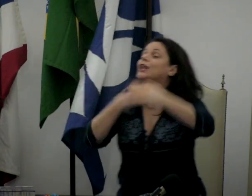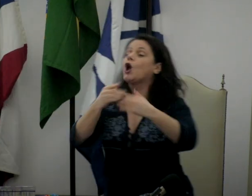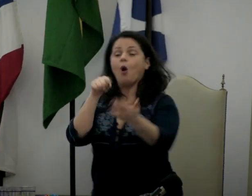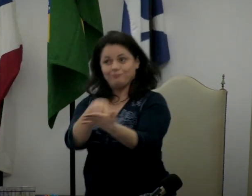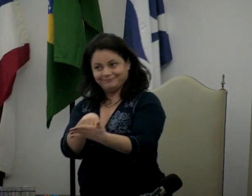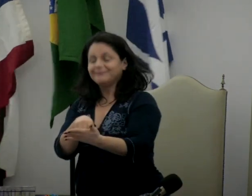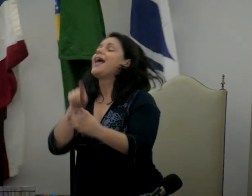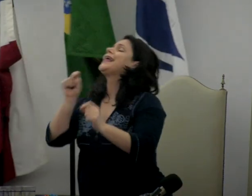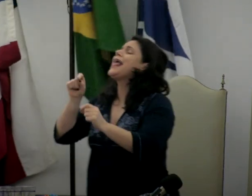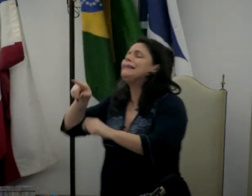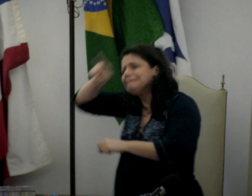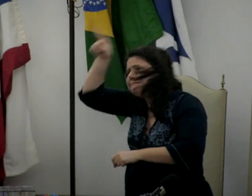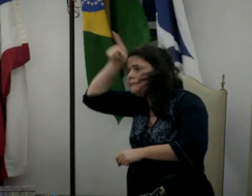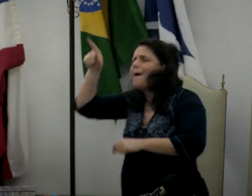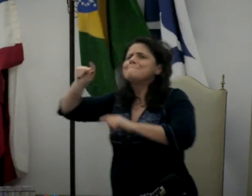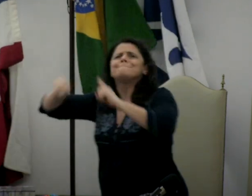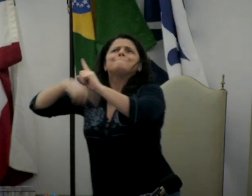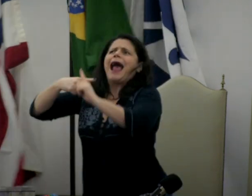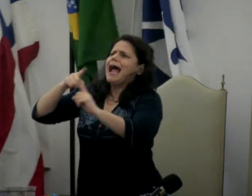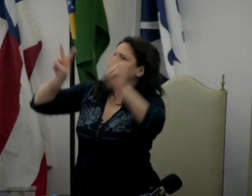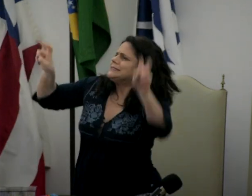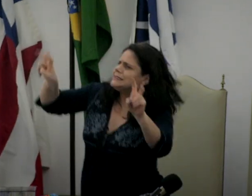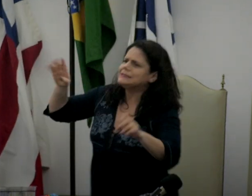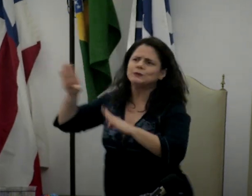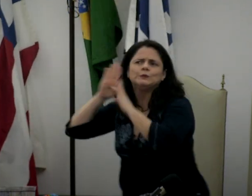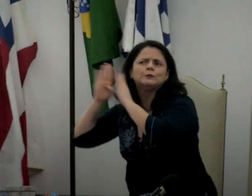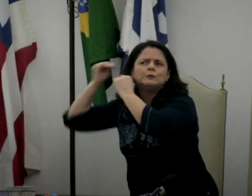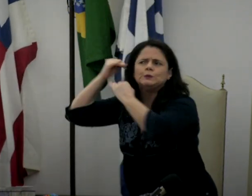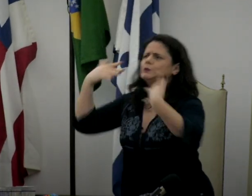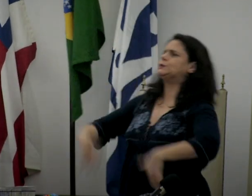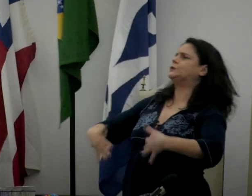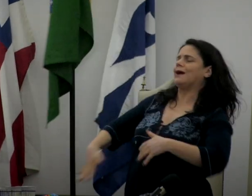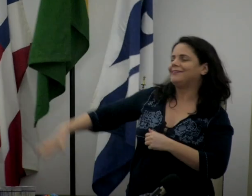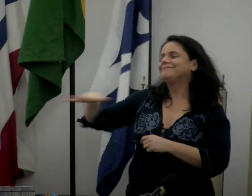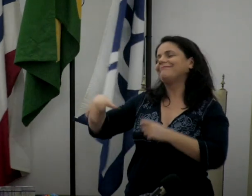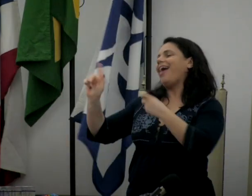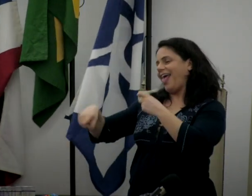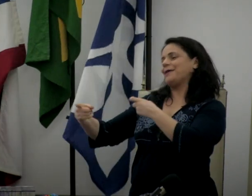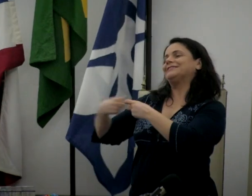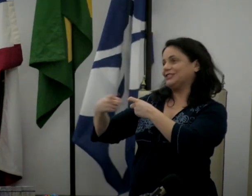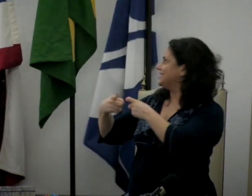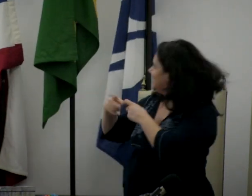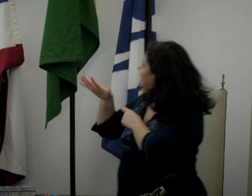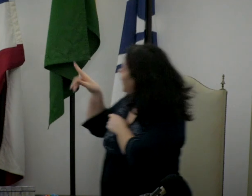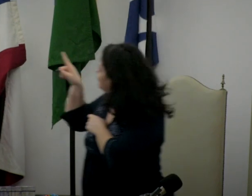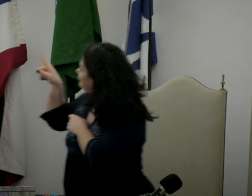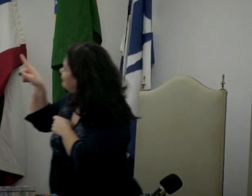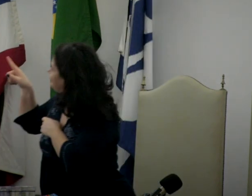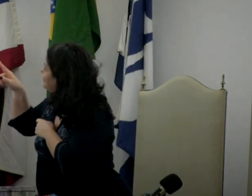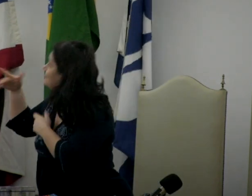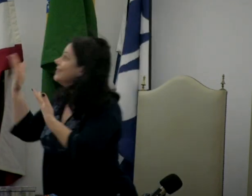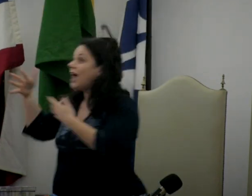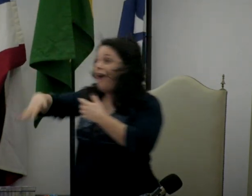não é uma palavra nova, tá? Ela foi criada já há muito tempo. Mas esse tema relacionado à surdez, ele vem de